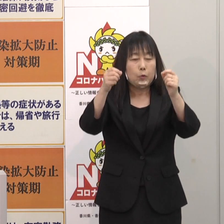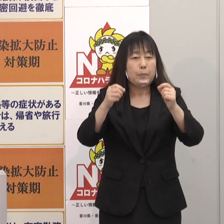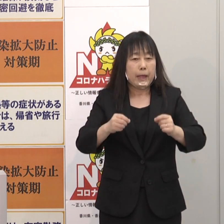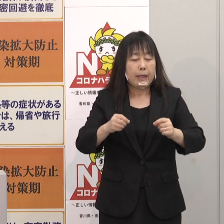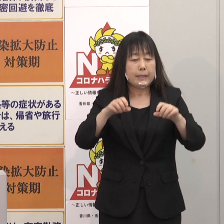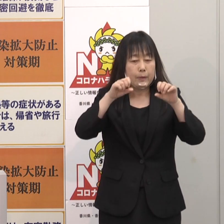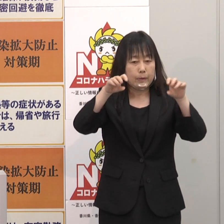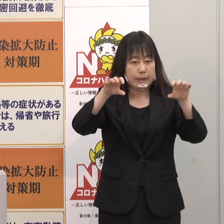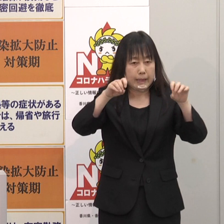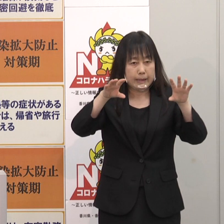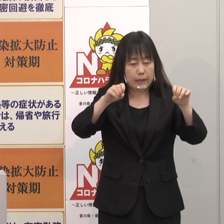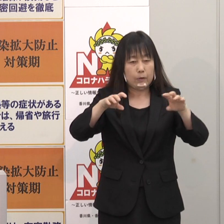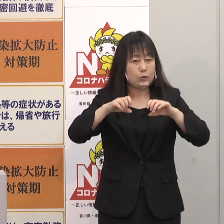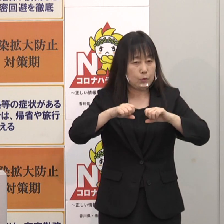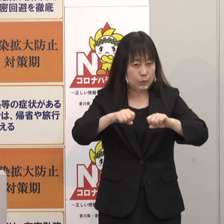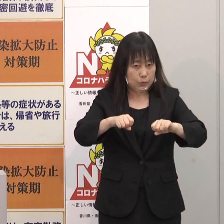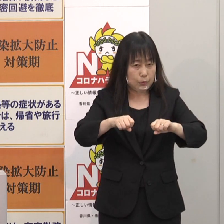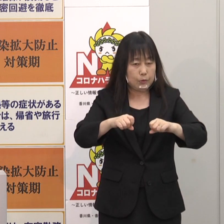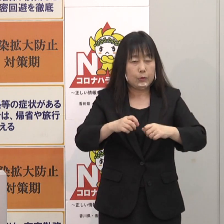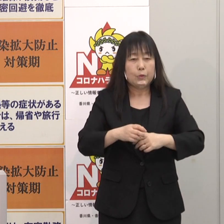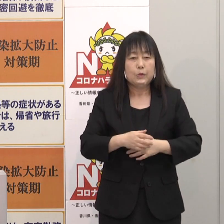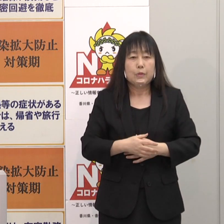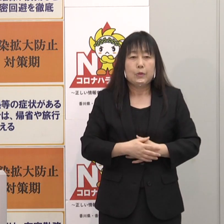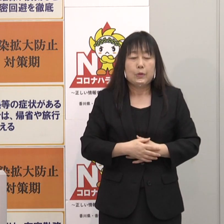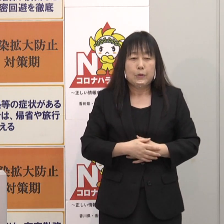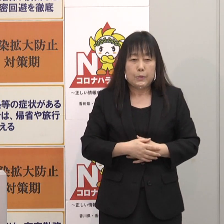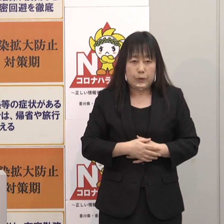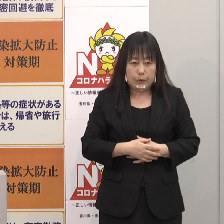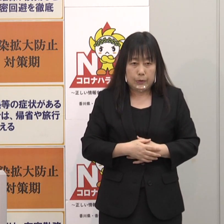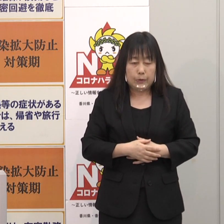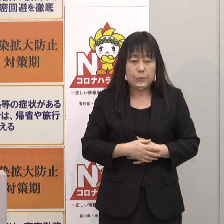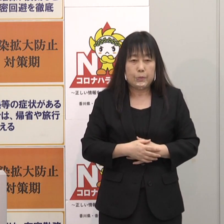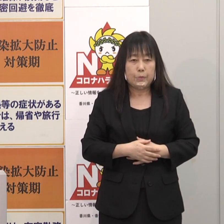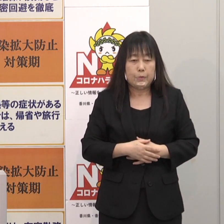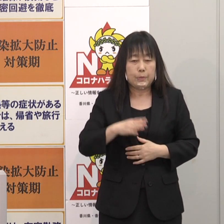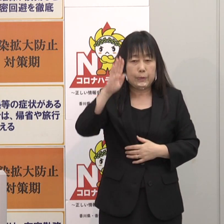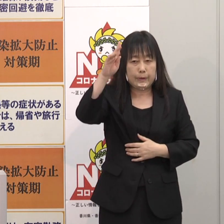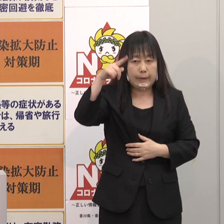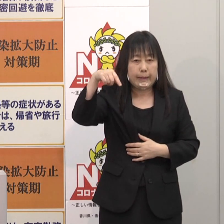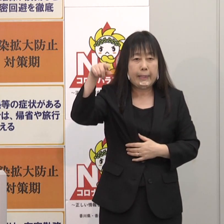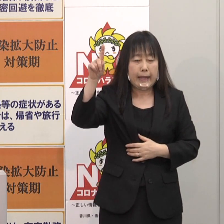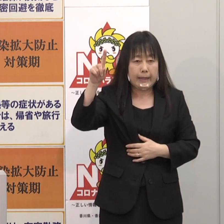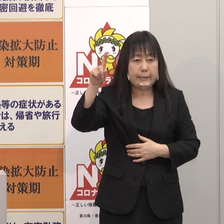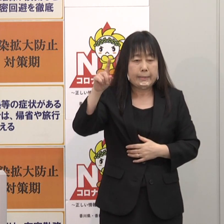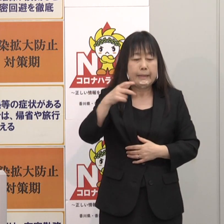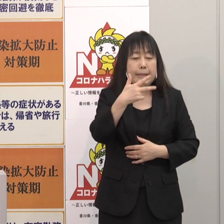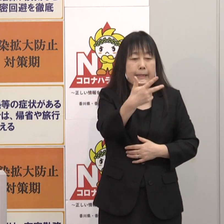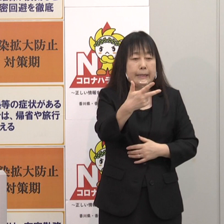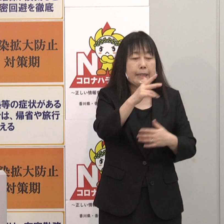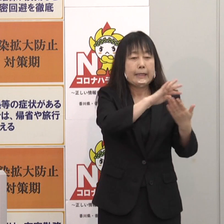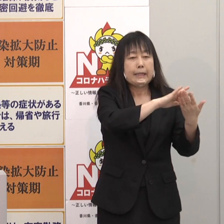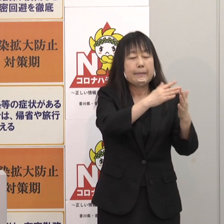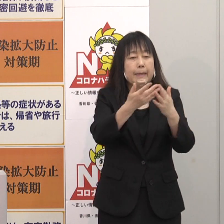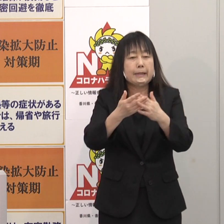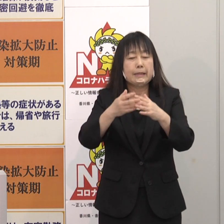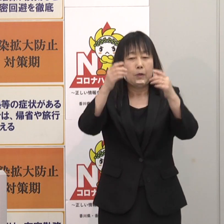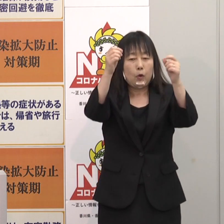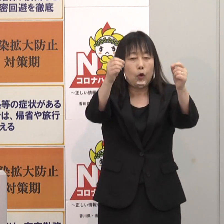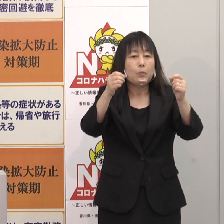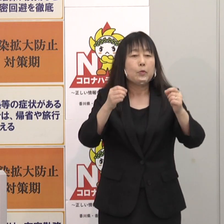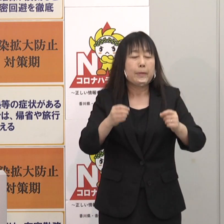してまいりたい、市長のホームページを、県や市長のホームページを通じてですね、お知らせしてまいりたいと思います